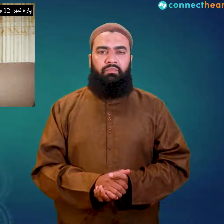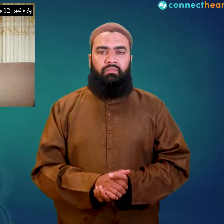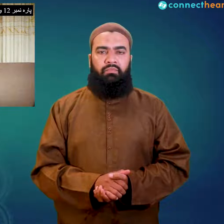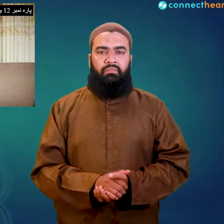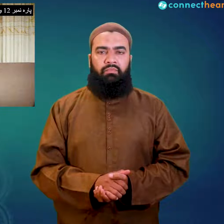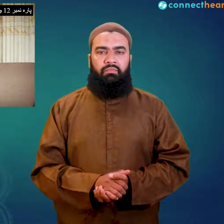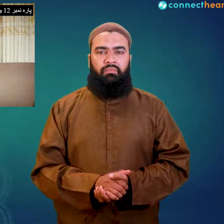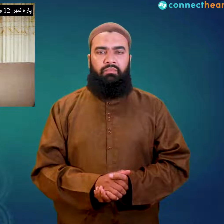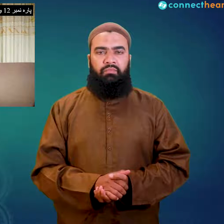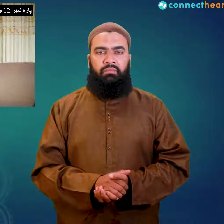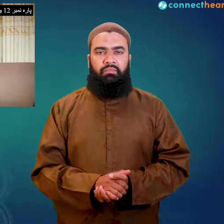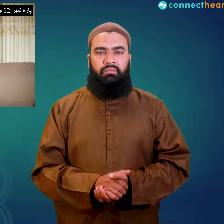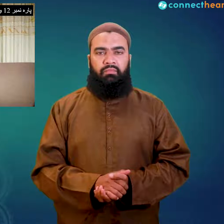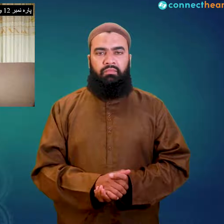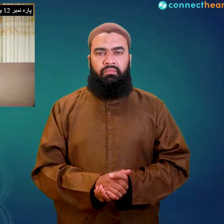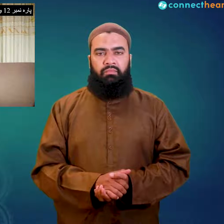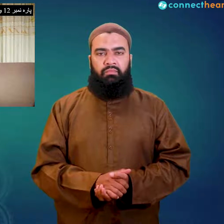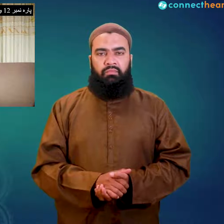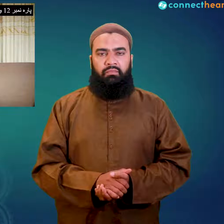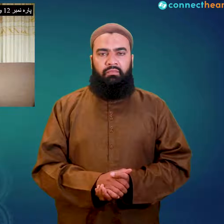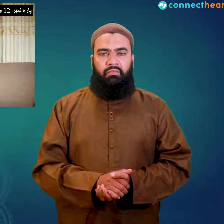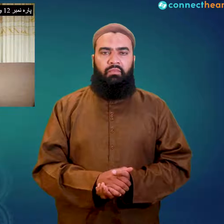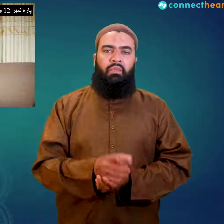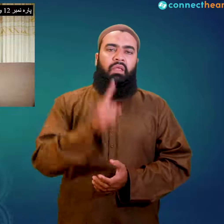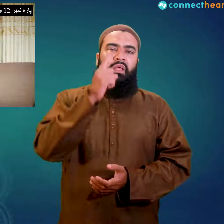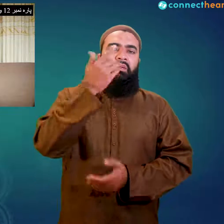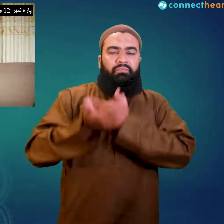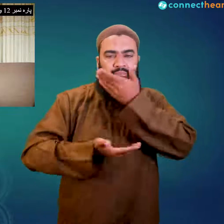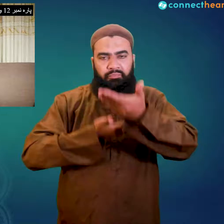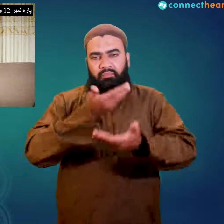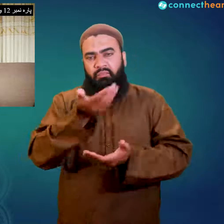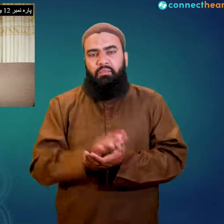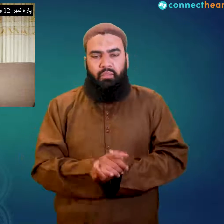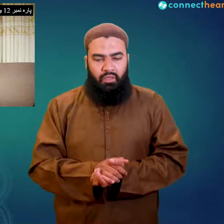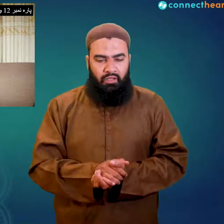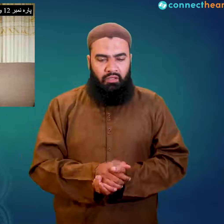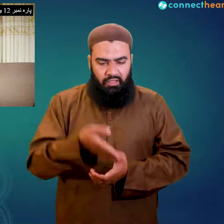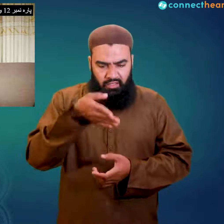مِن دَابَّةٍ فِي الْأَرْضِ إِلَّا عَلَى اللَّهِ رِزْقُهَا،